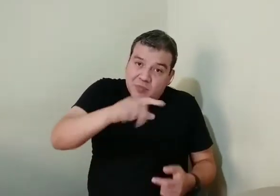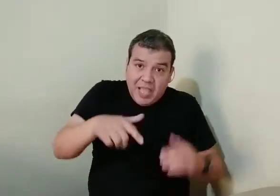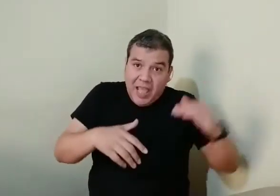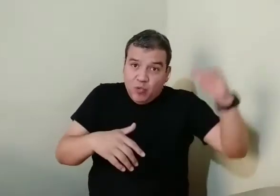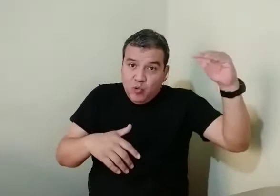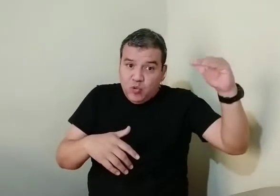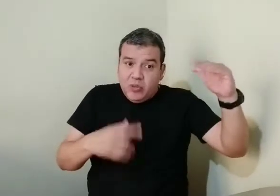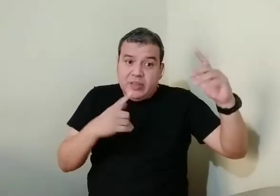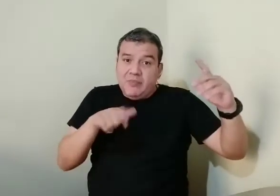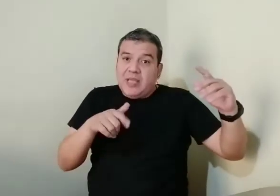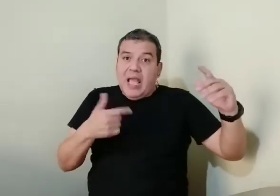Dios.